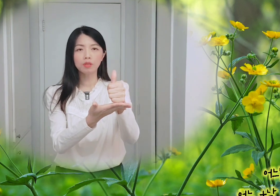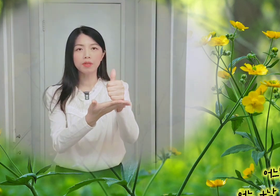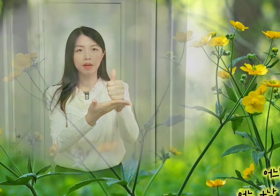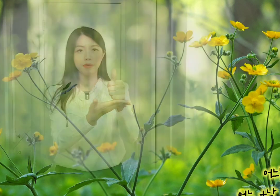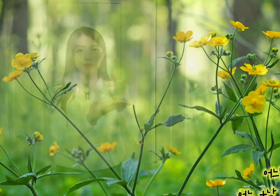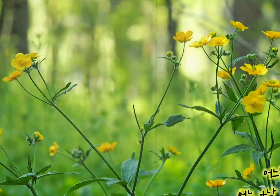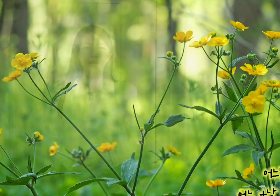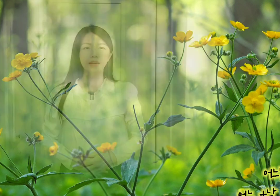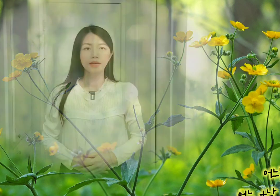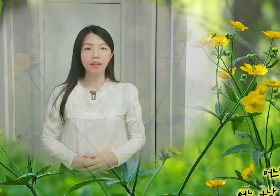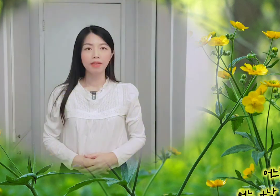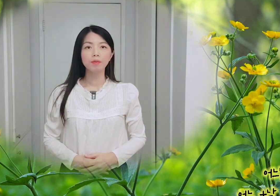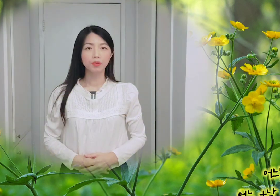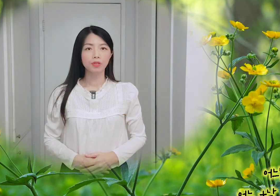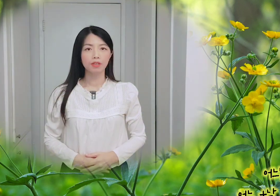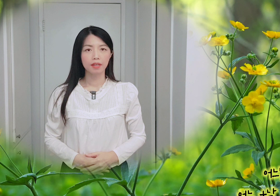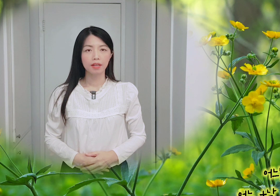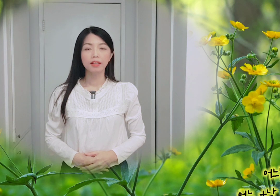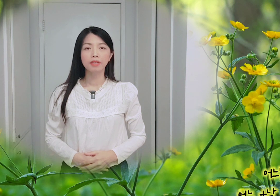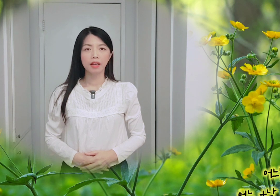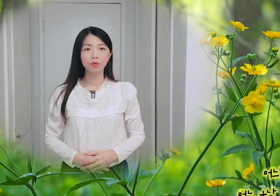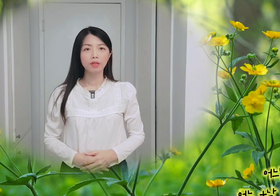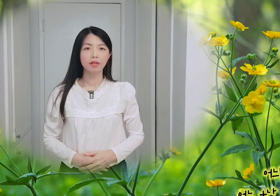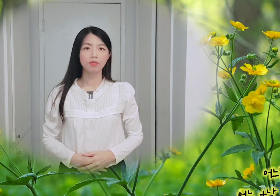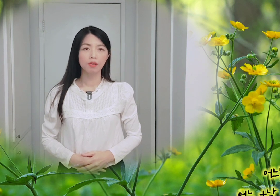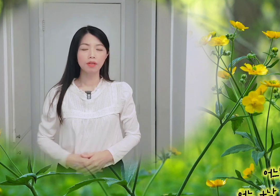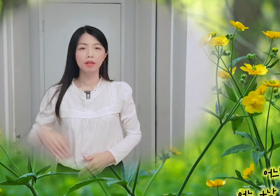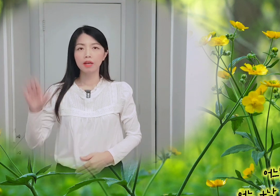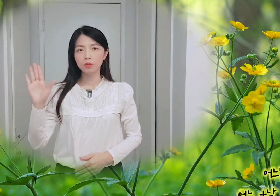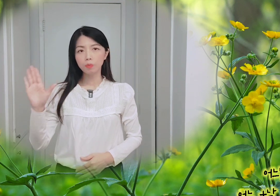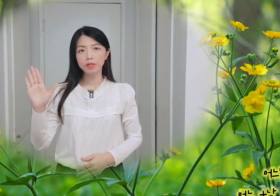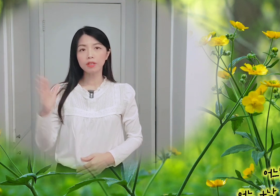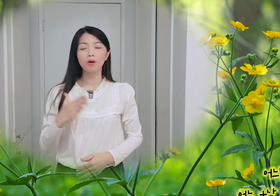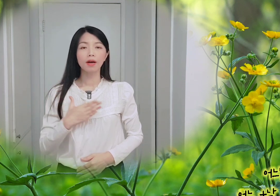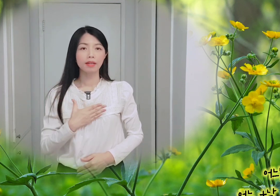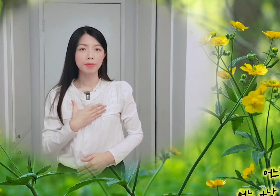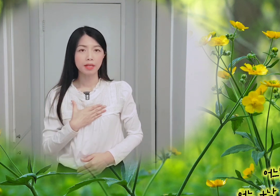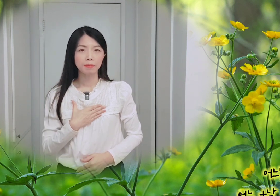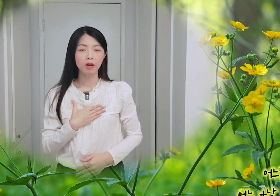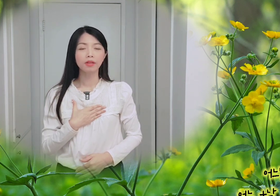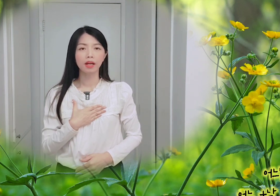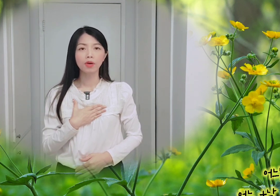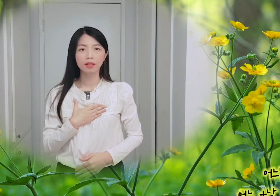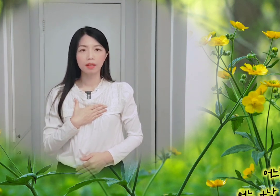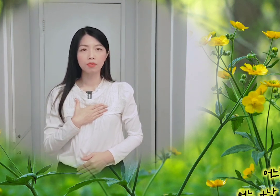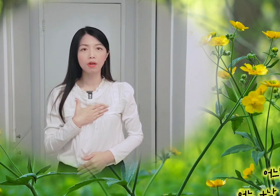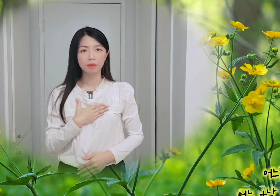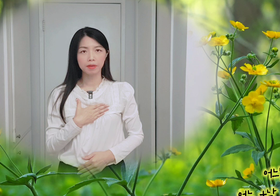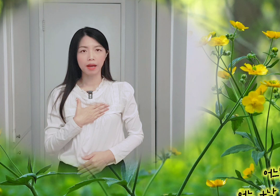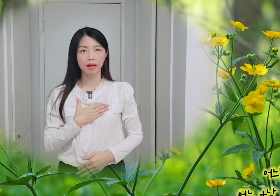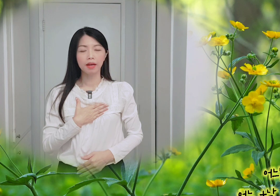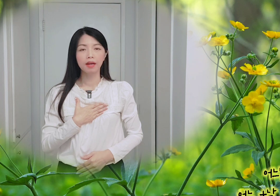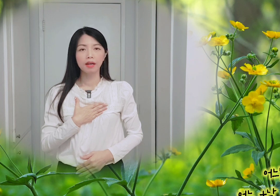의미로 주님이 돼요. 내게 물으셨지. 일단 나라고 한 뜻의 수어는 손 피셔서 가슴에 대시면 나라고 한 뜻의